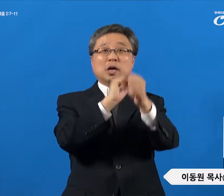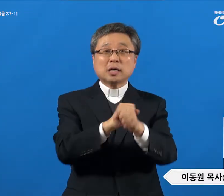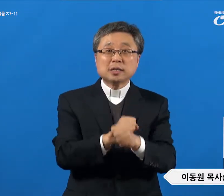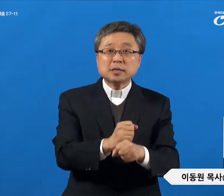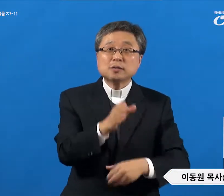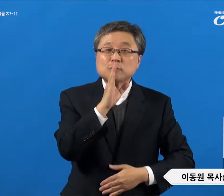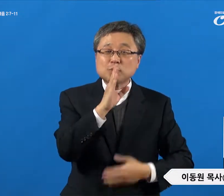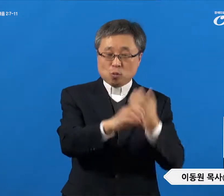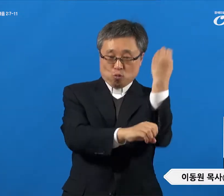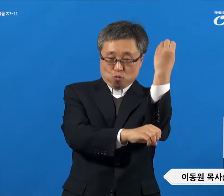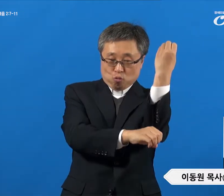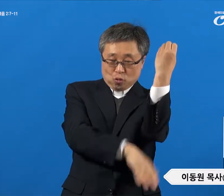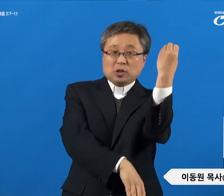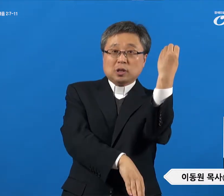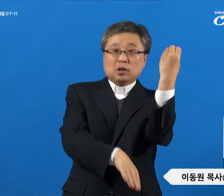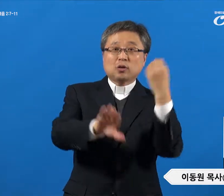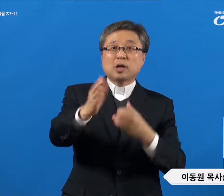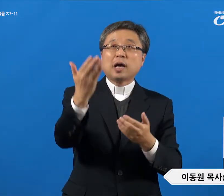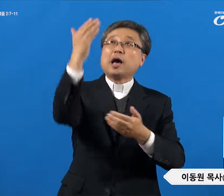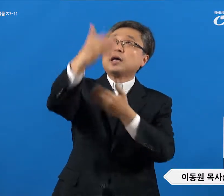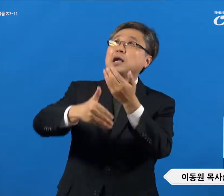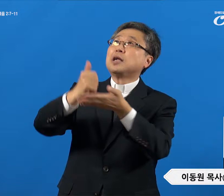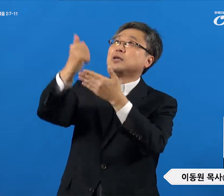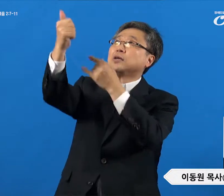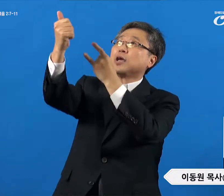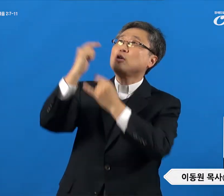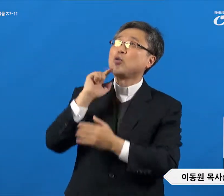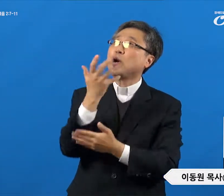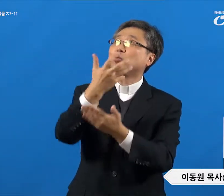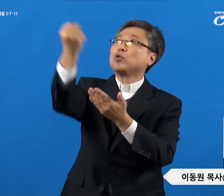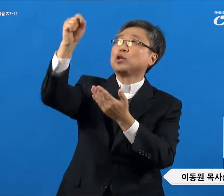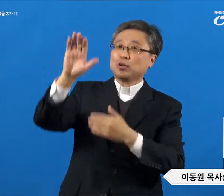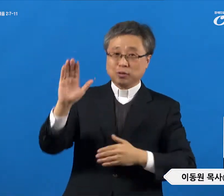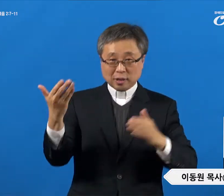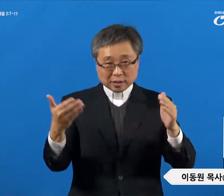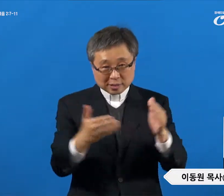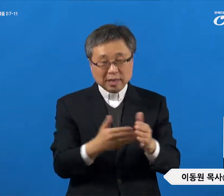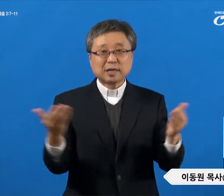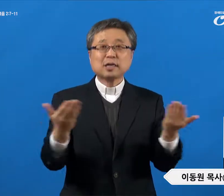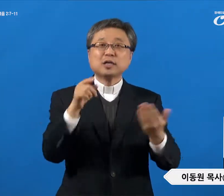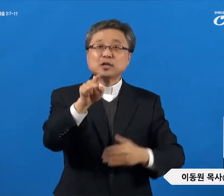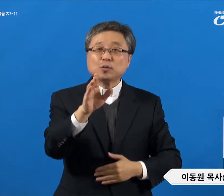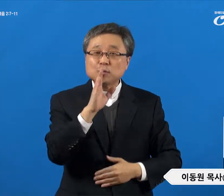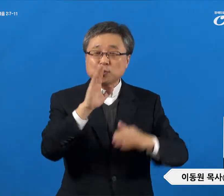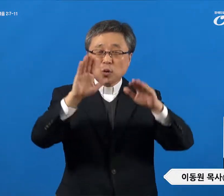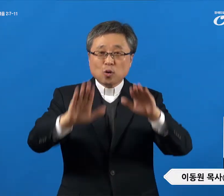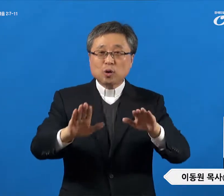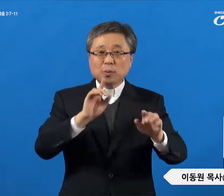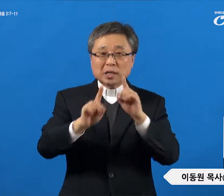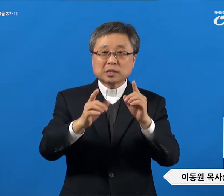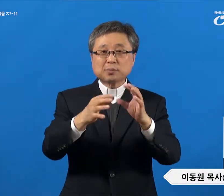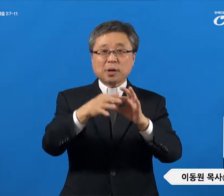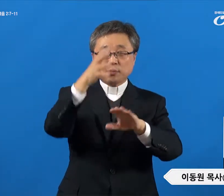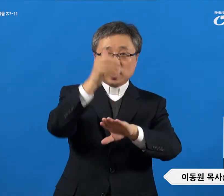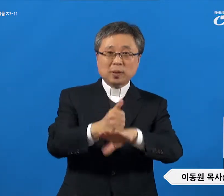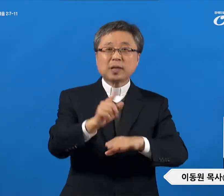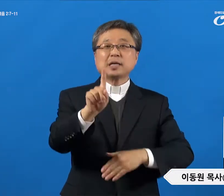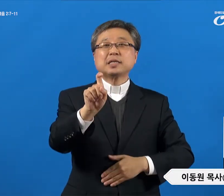원천이신 하나님께 영광을 돌리게 되었다는 사실입니다. 이것이 바로 본문의 결론입니다. 11절 말씀입니다.